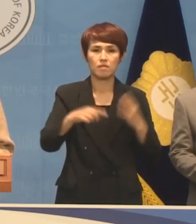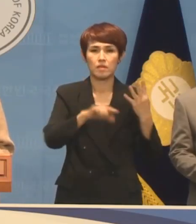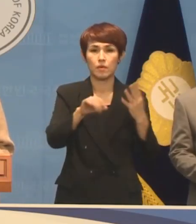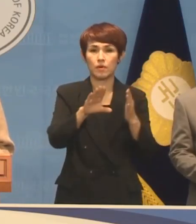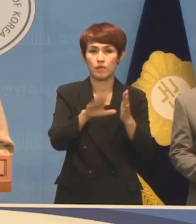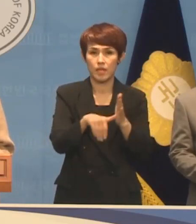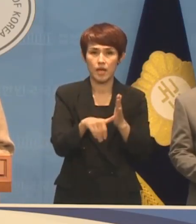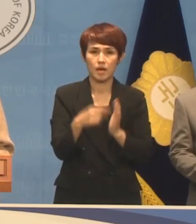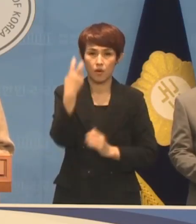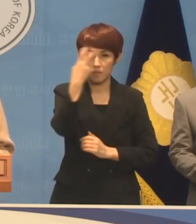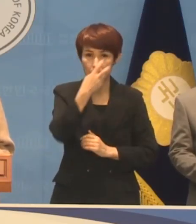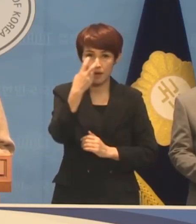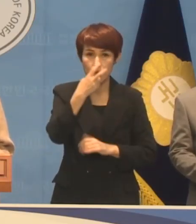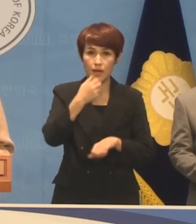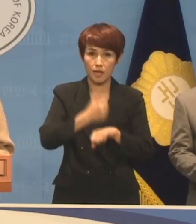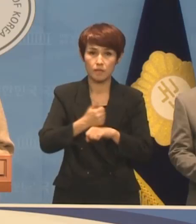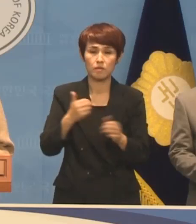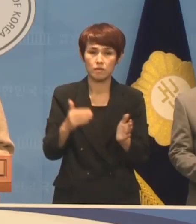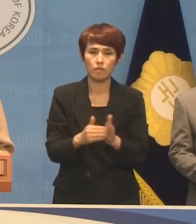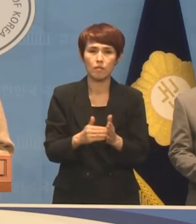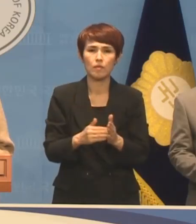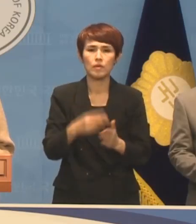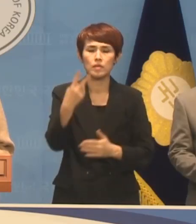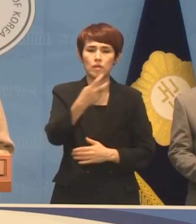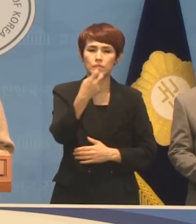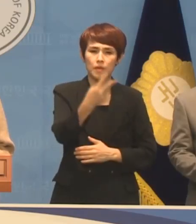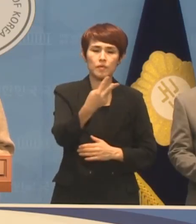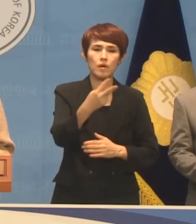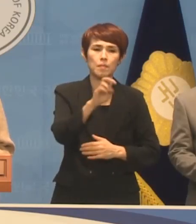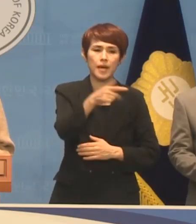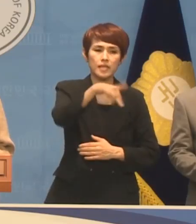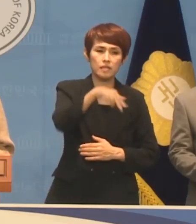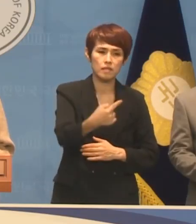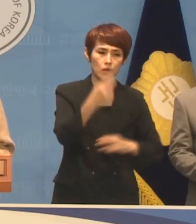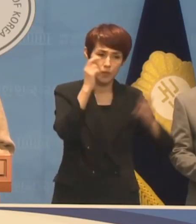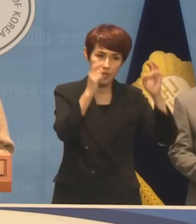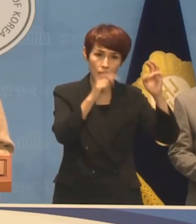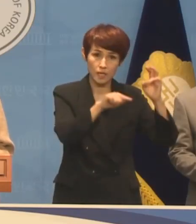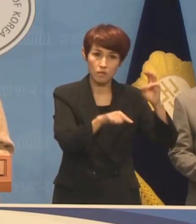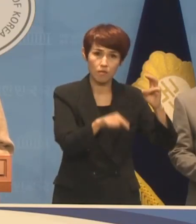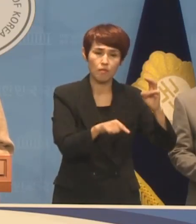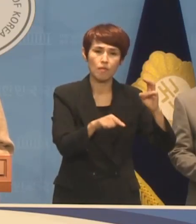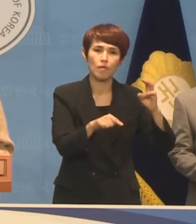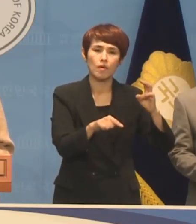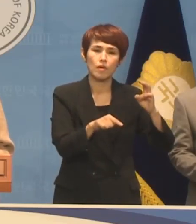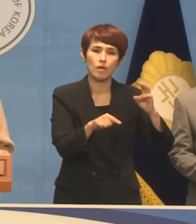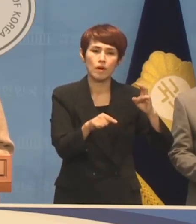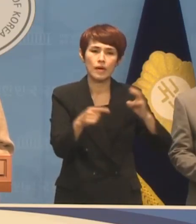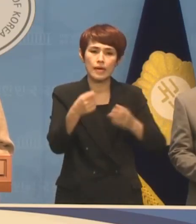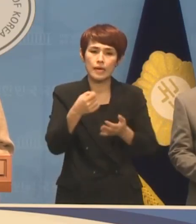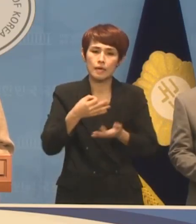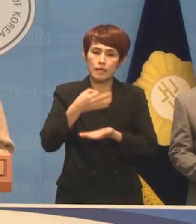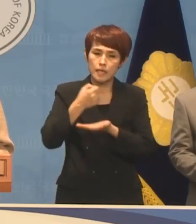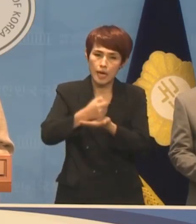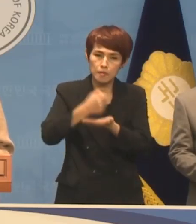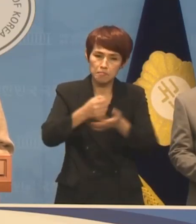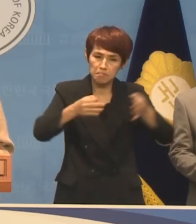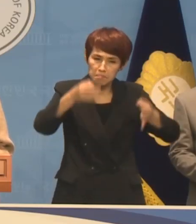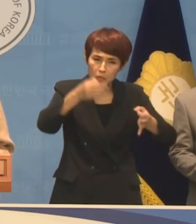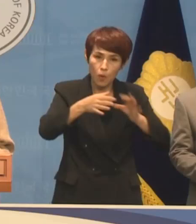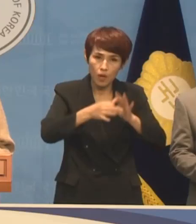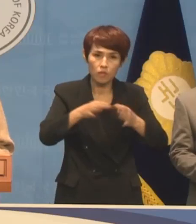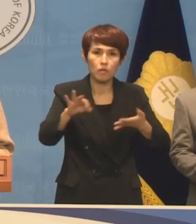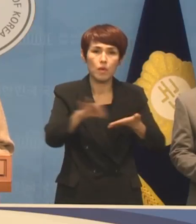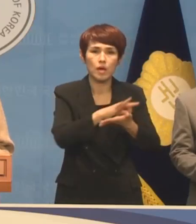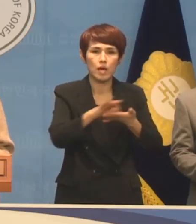4월경 수시검사를 통해 2023년 메리츠화재에서 발생한 예실차와 관련한 회계조작 혐의를